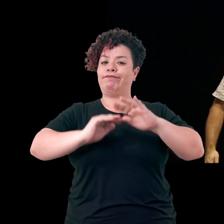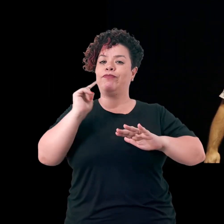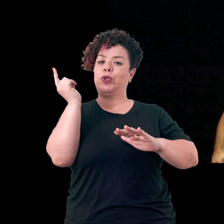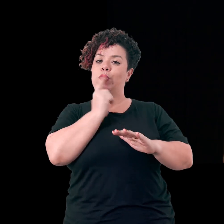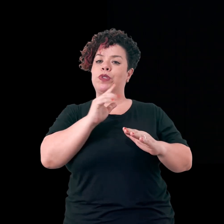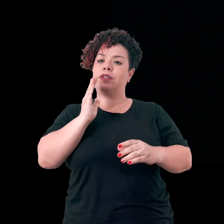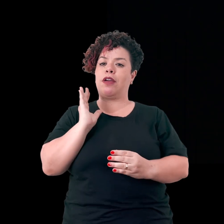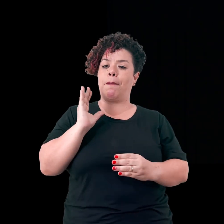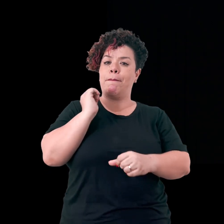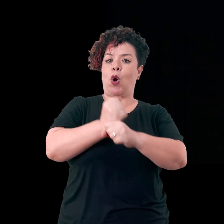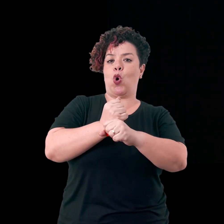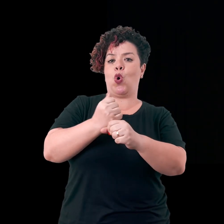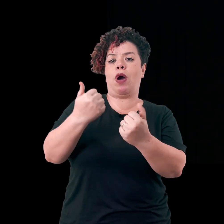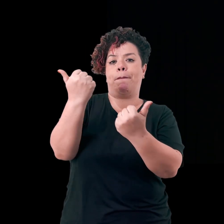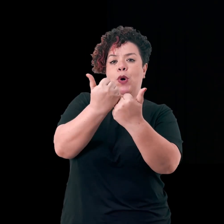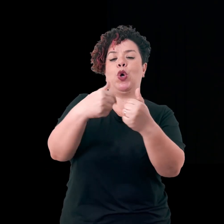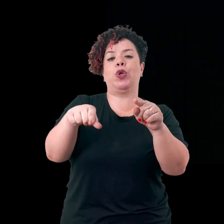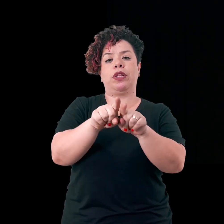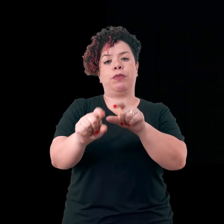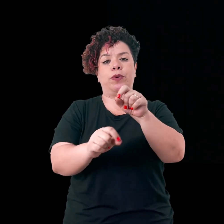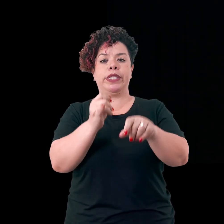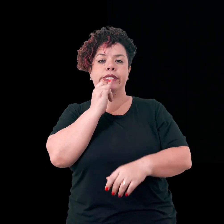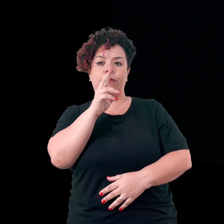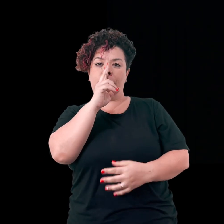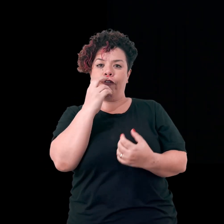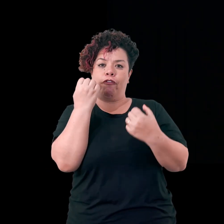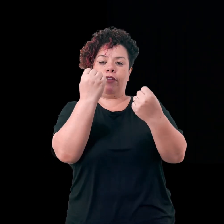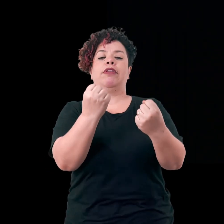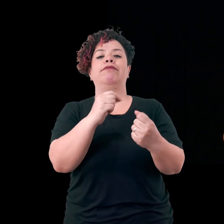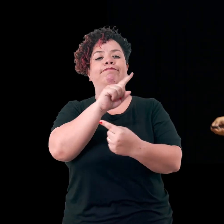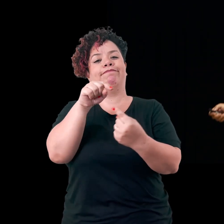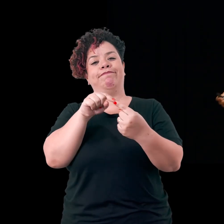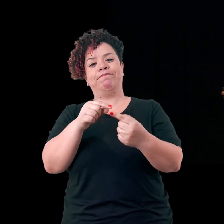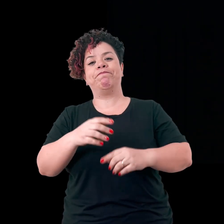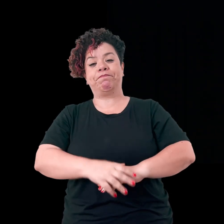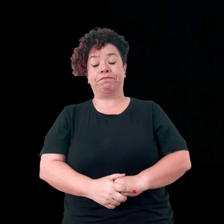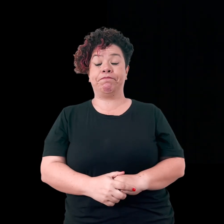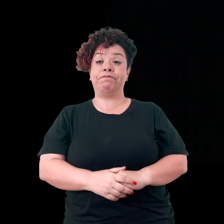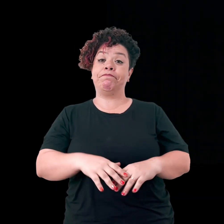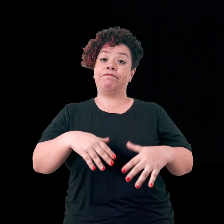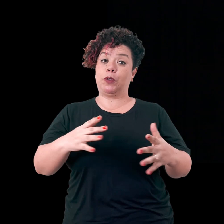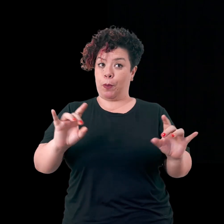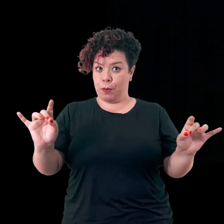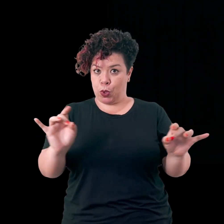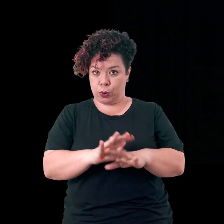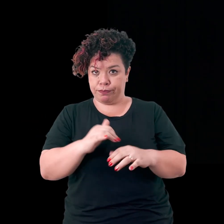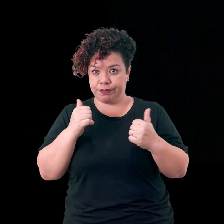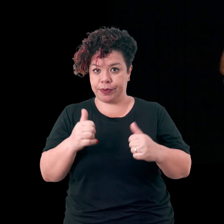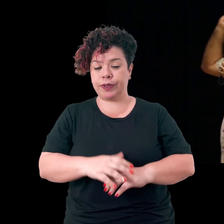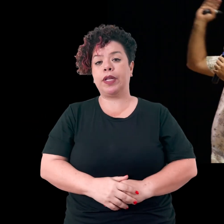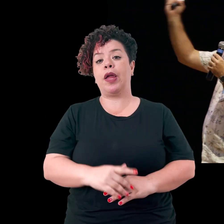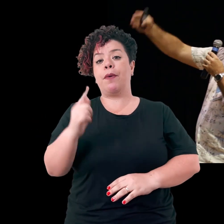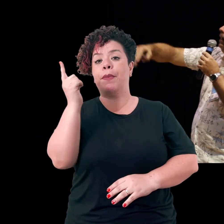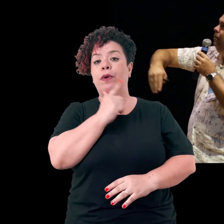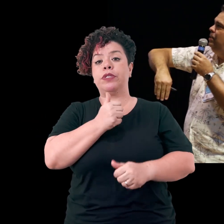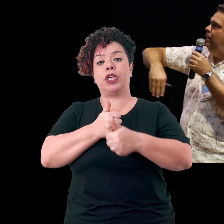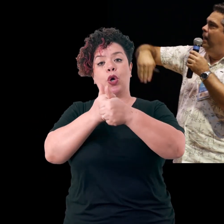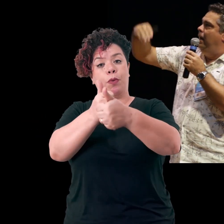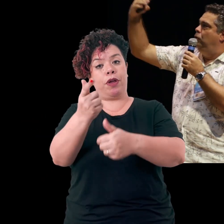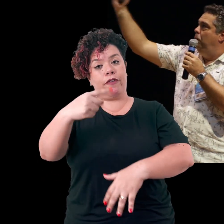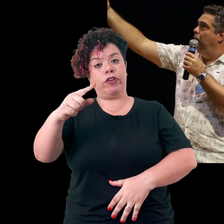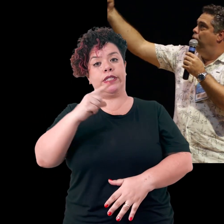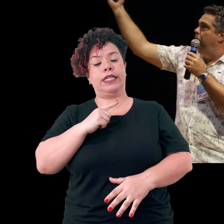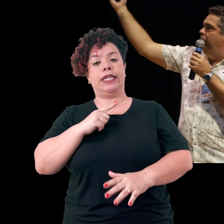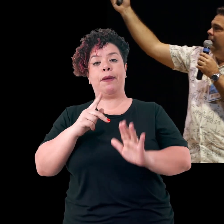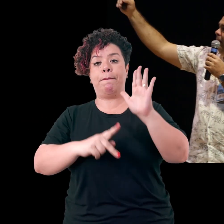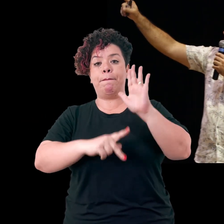poder congregar e fortalecer os objetivos da década. Bom, dito isso, para acompanhar a década, você tem